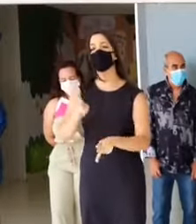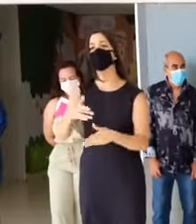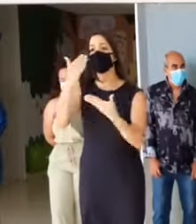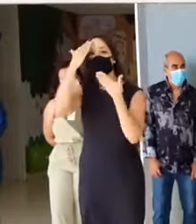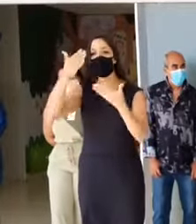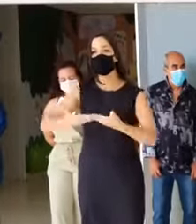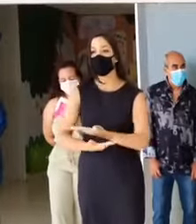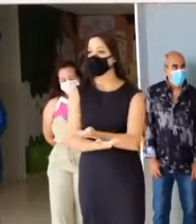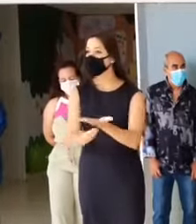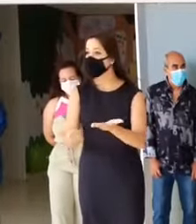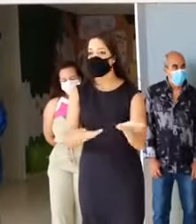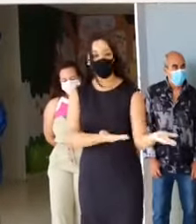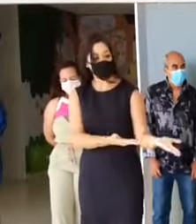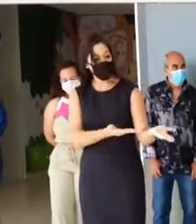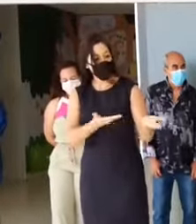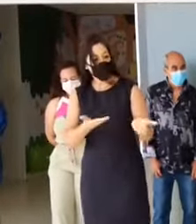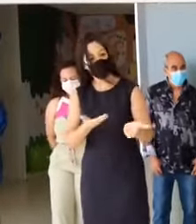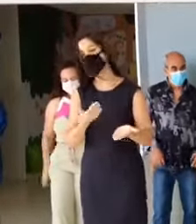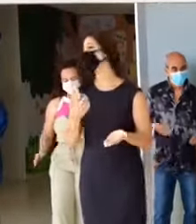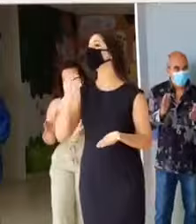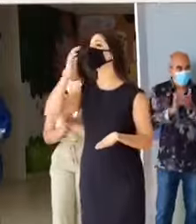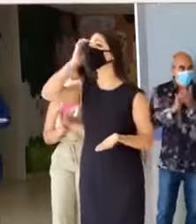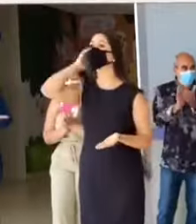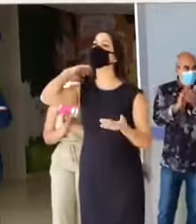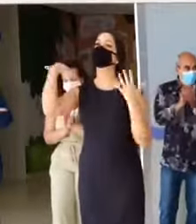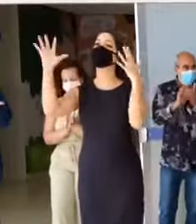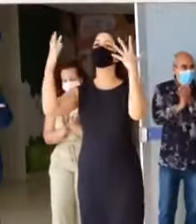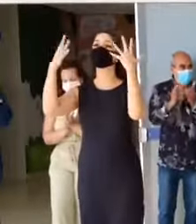todos, devolvo a palavra aqui para vocês.